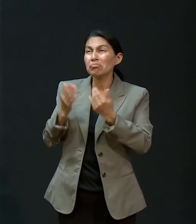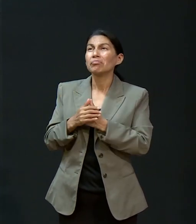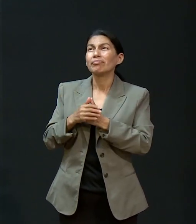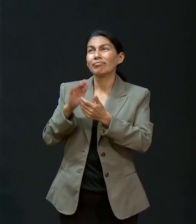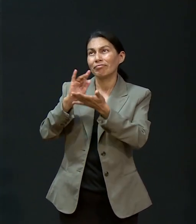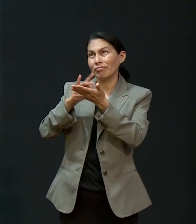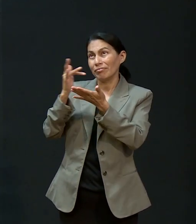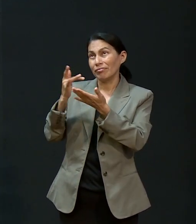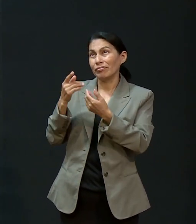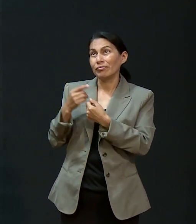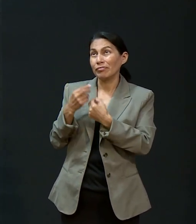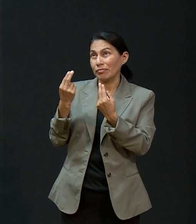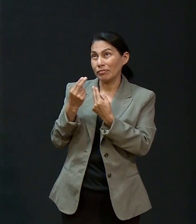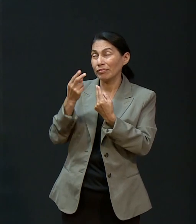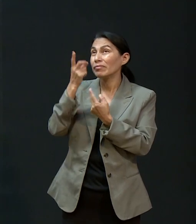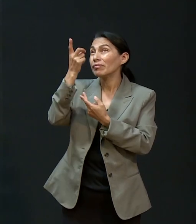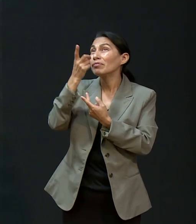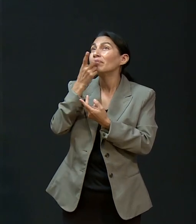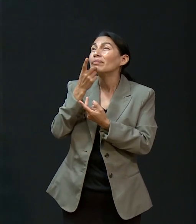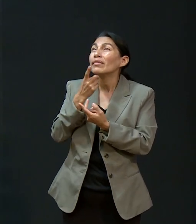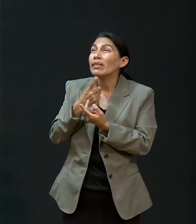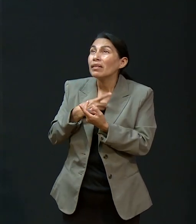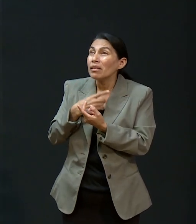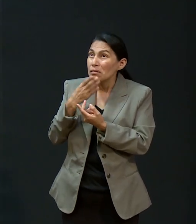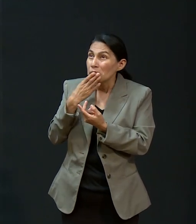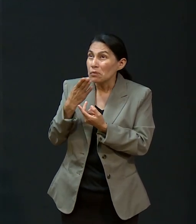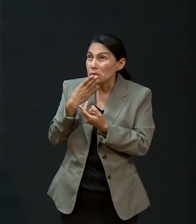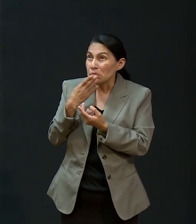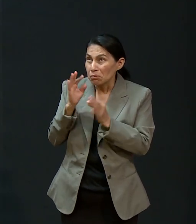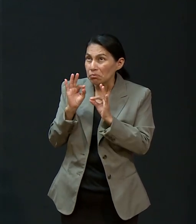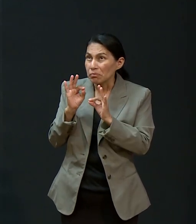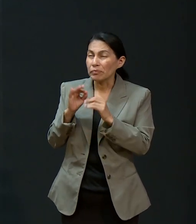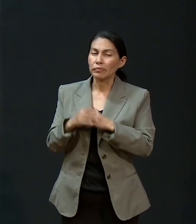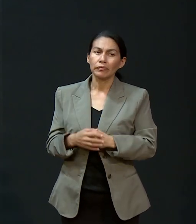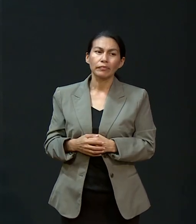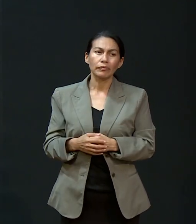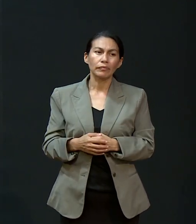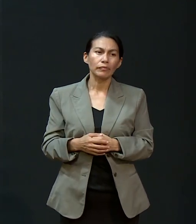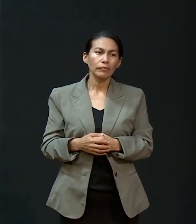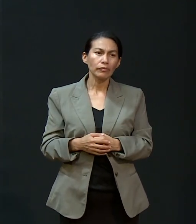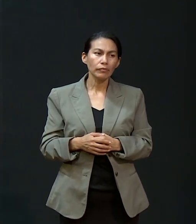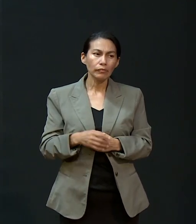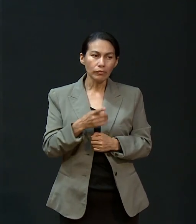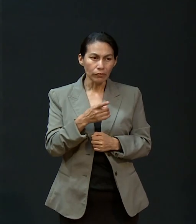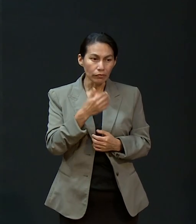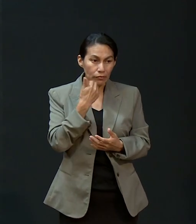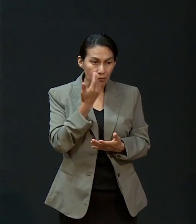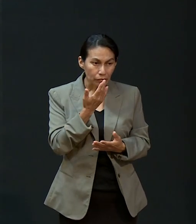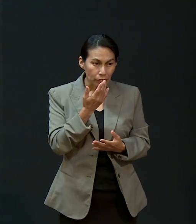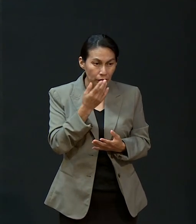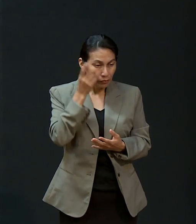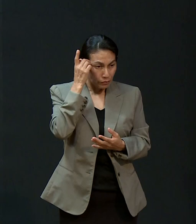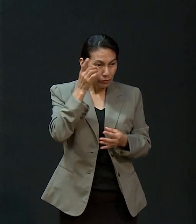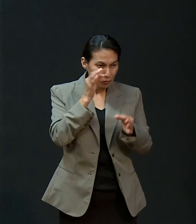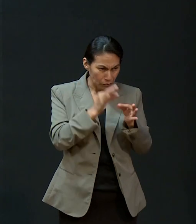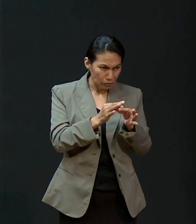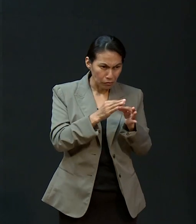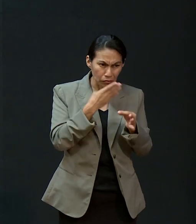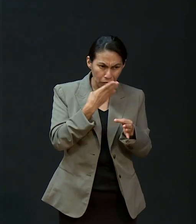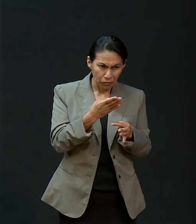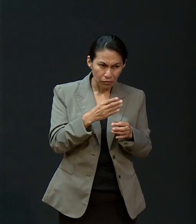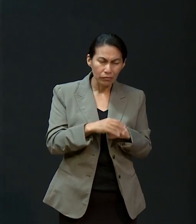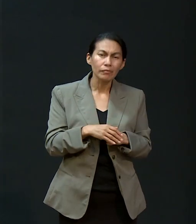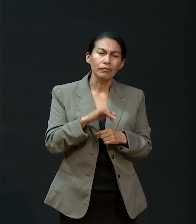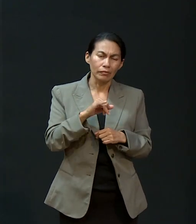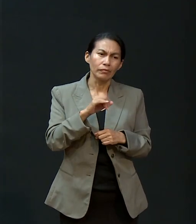que necesitaba, necesitaba como, vas bien, está bien, vas bien. Una confirmación de que